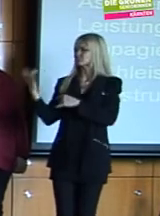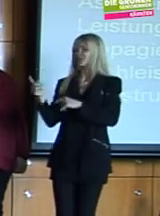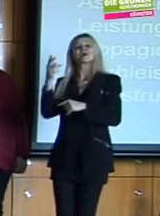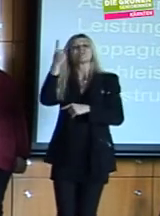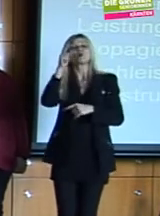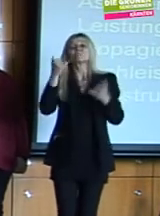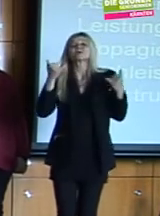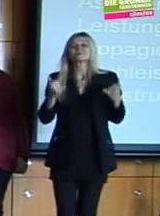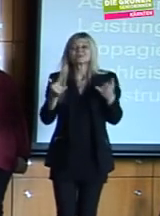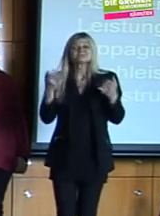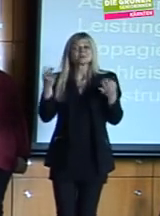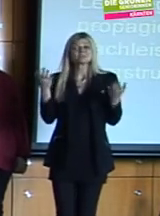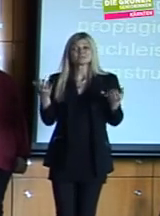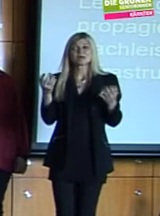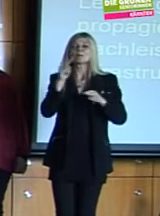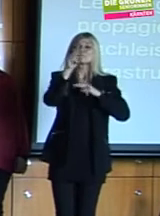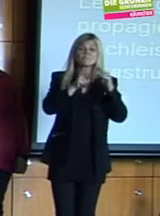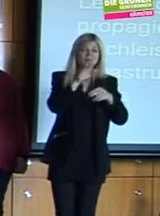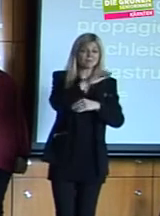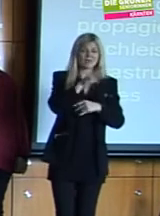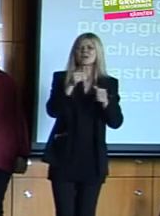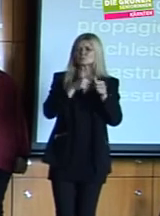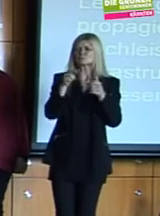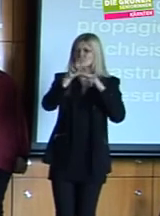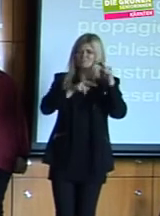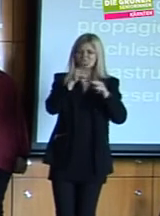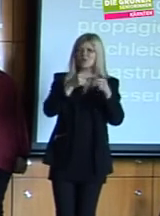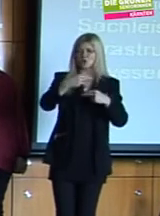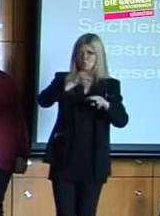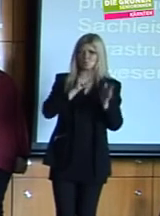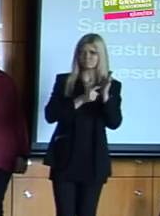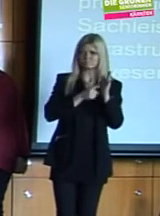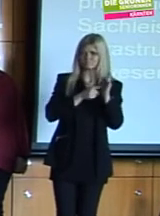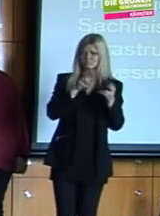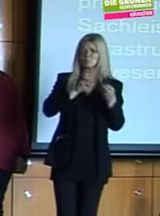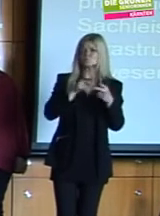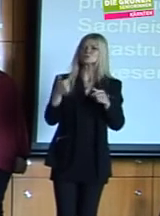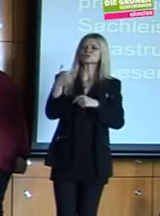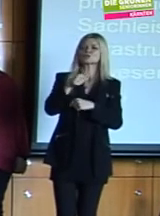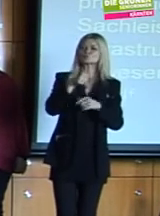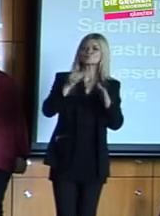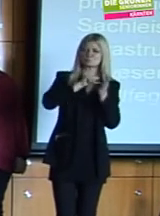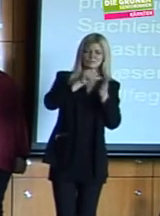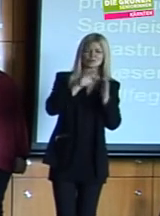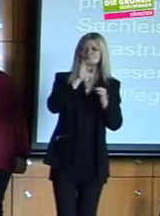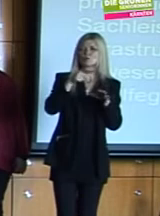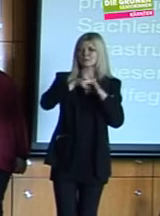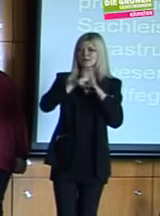und bleiben wir jetzt bei dem Pflegebereich, wo wir den Pflegeregress und im Übrigen auch die Zuzahlung für behinderte Kinder abgeschafft